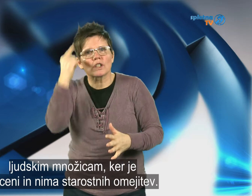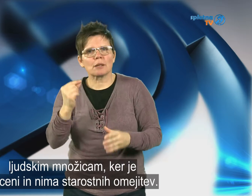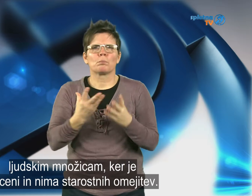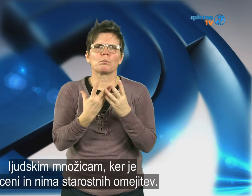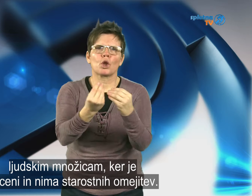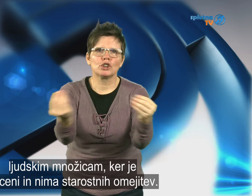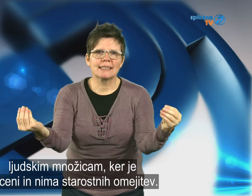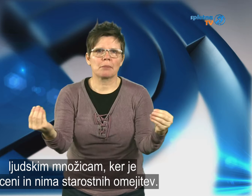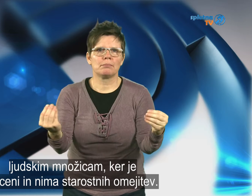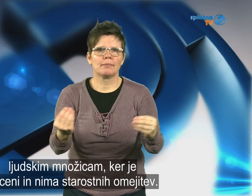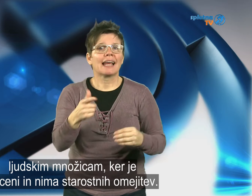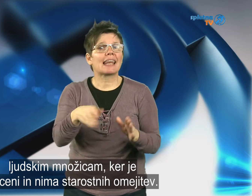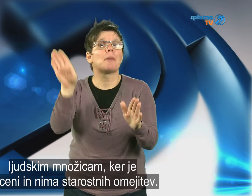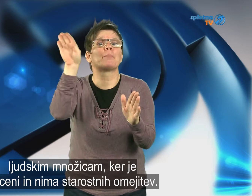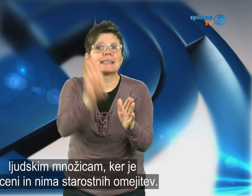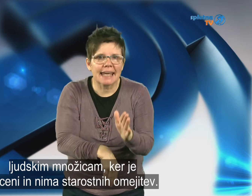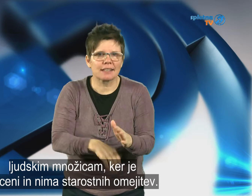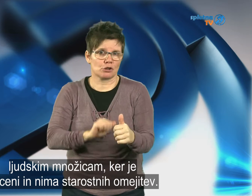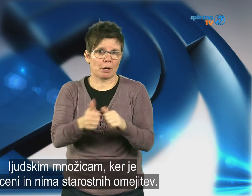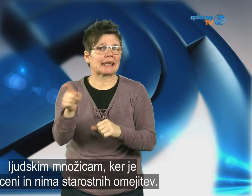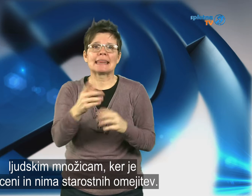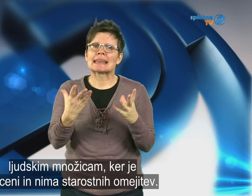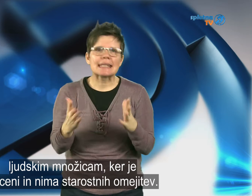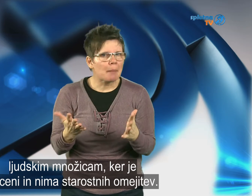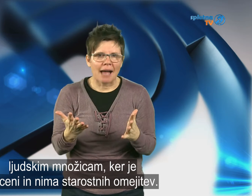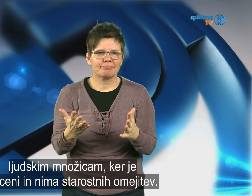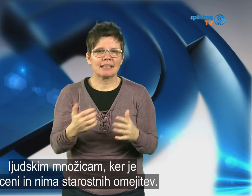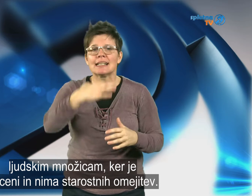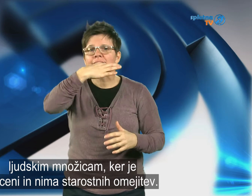ker je poceni in nima starostnih omejitev.